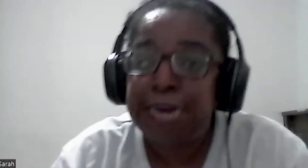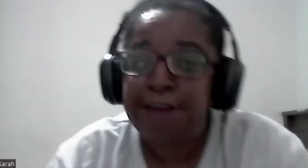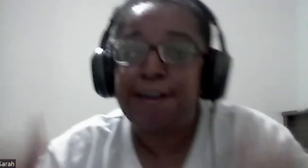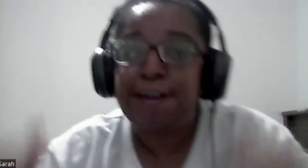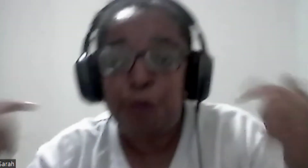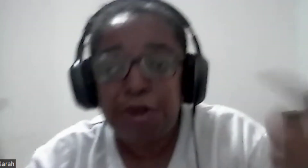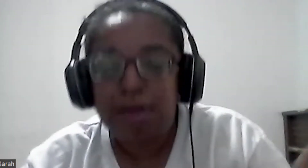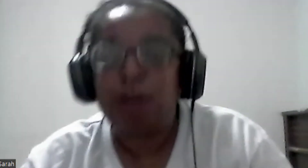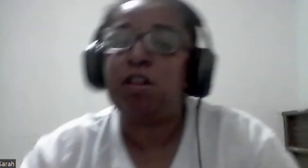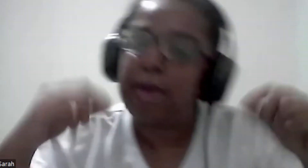Juliana. Eu disse, é